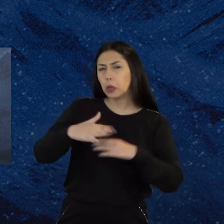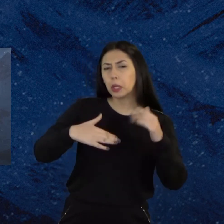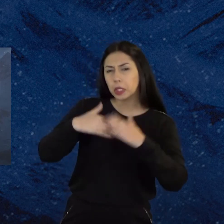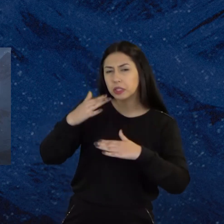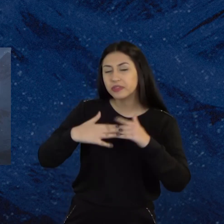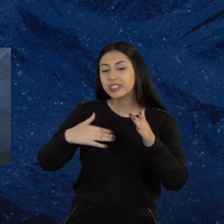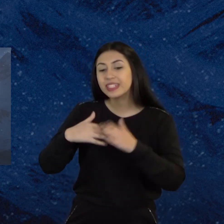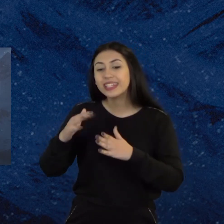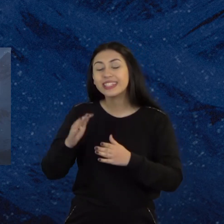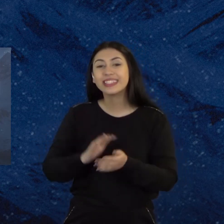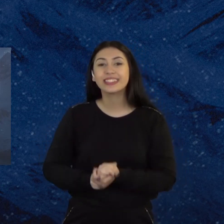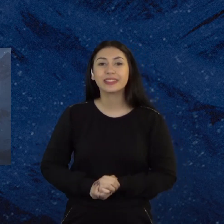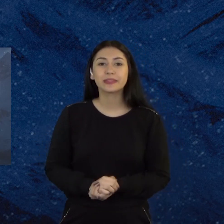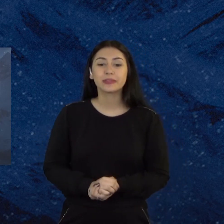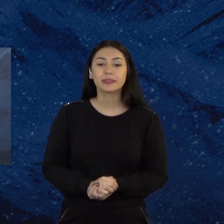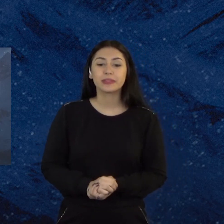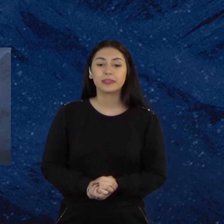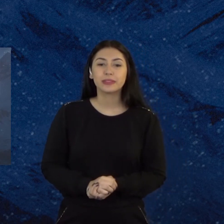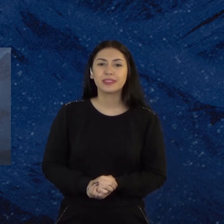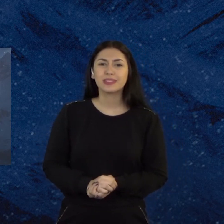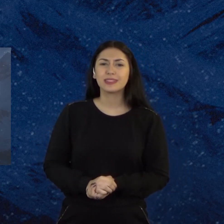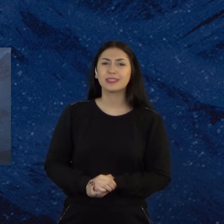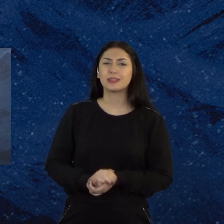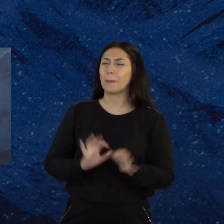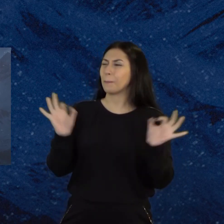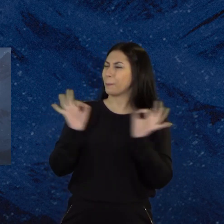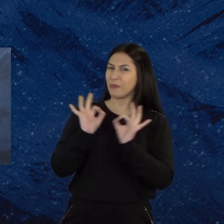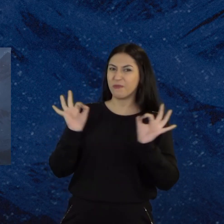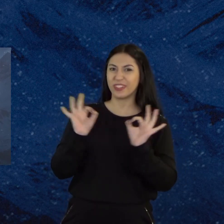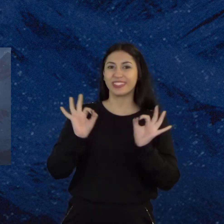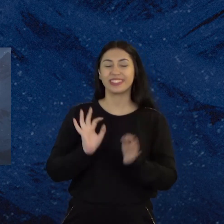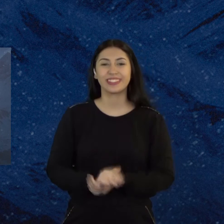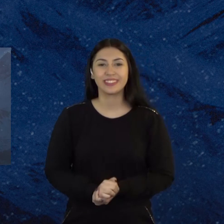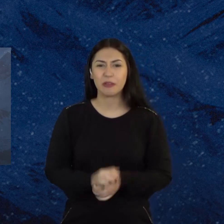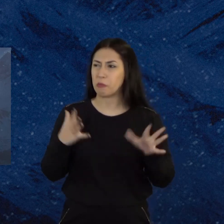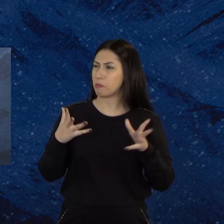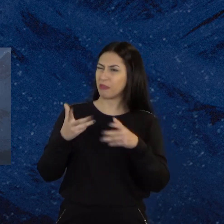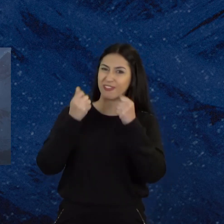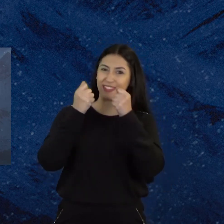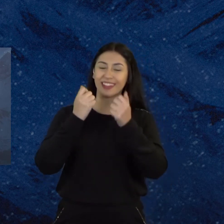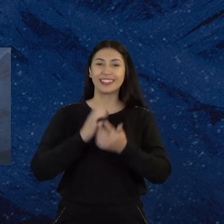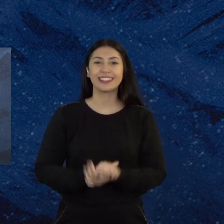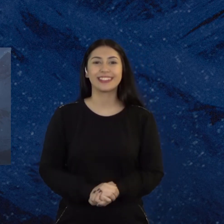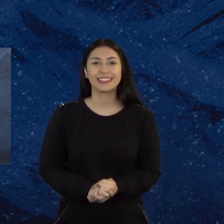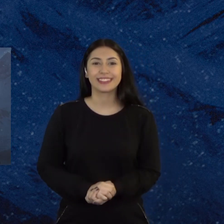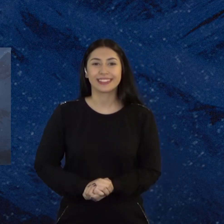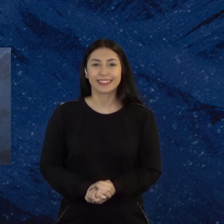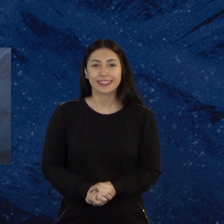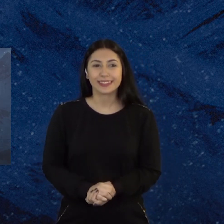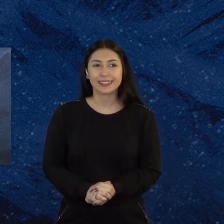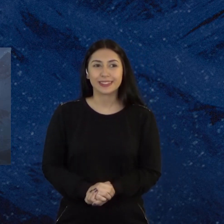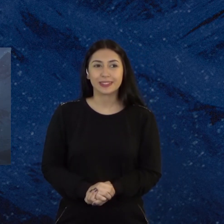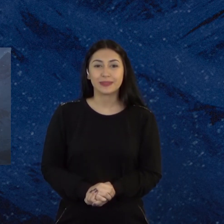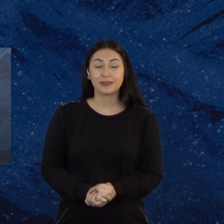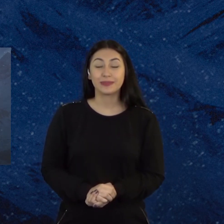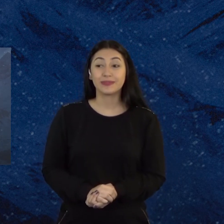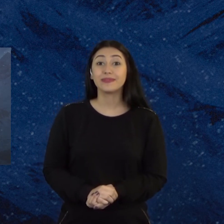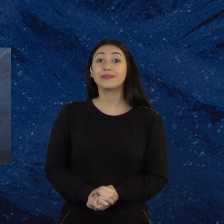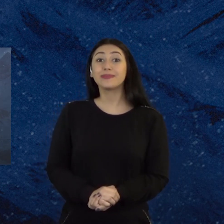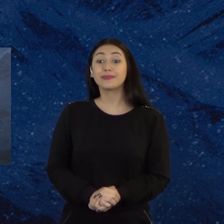querido irmão André de Oliveira, sensacionais. Vão ser fantásticas. Vão ser o que